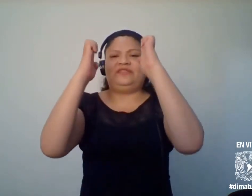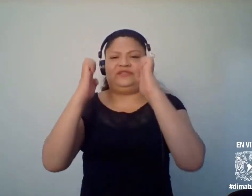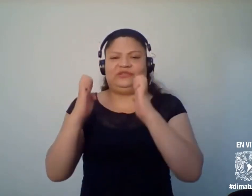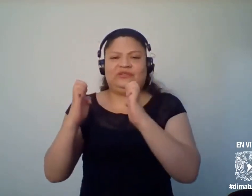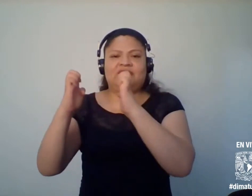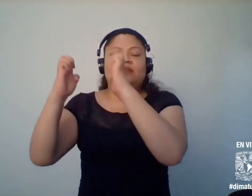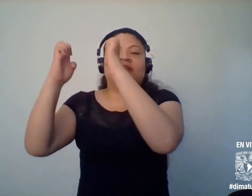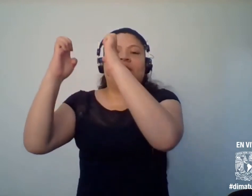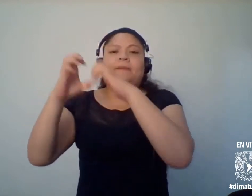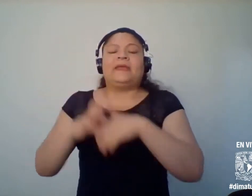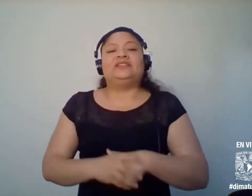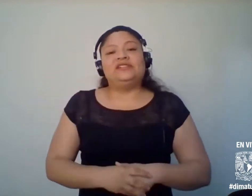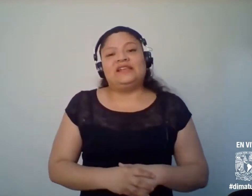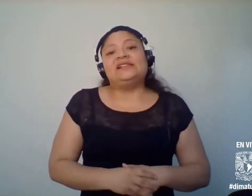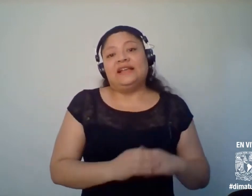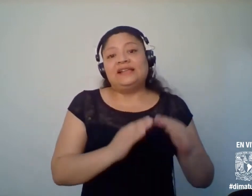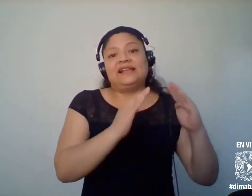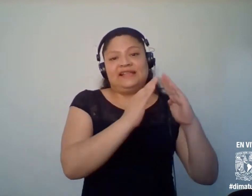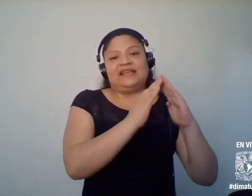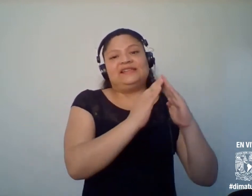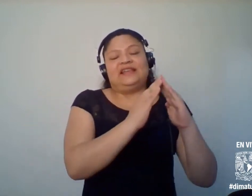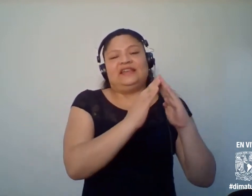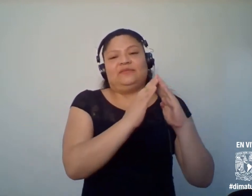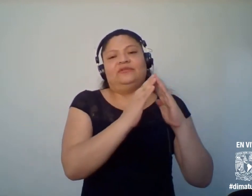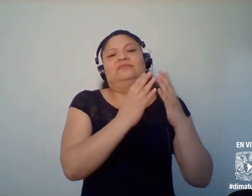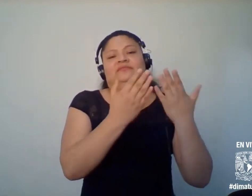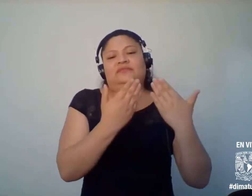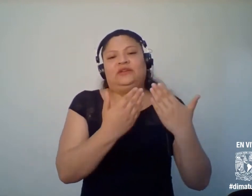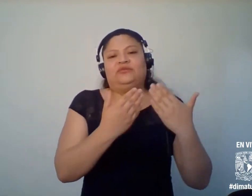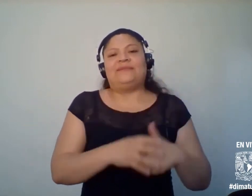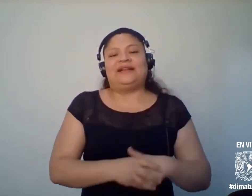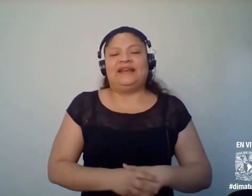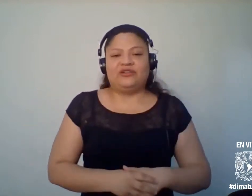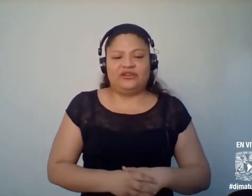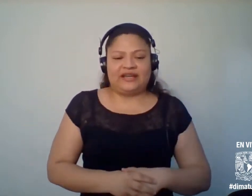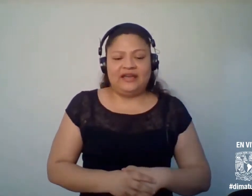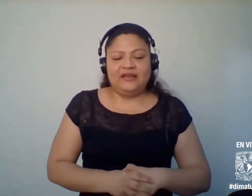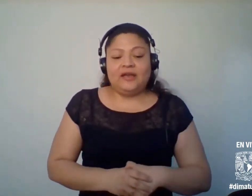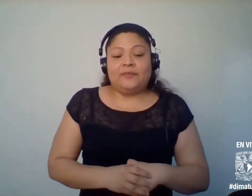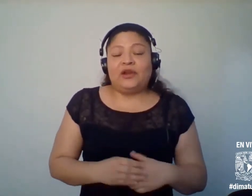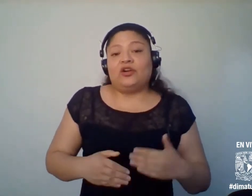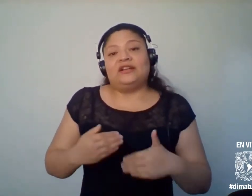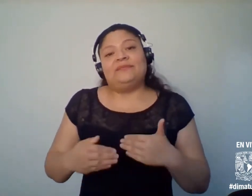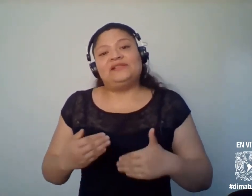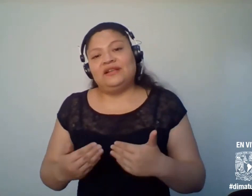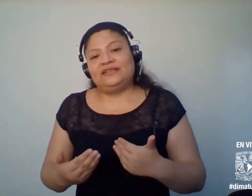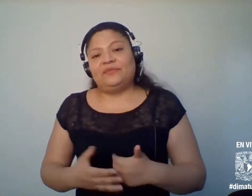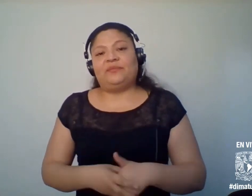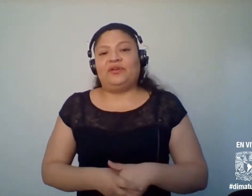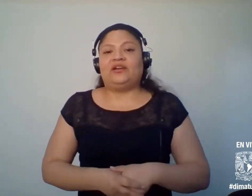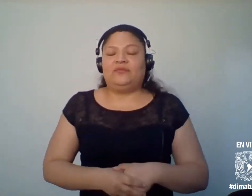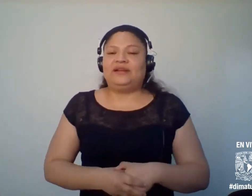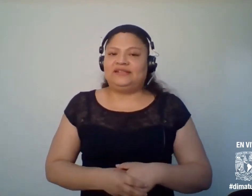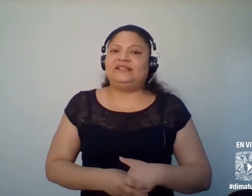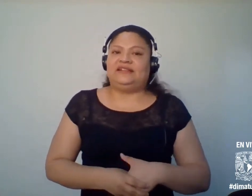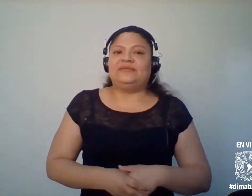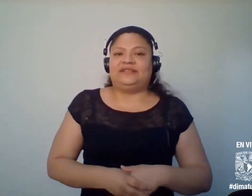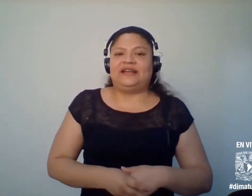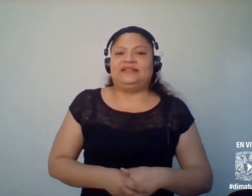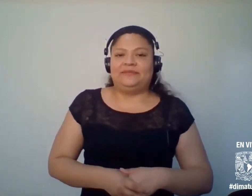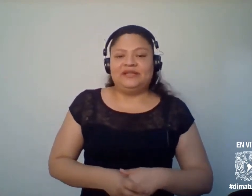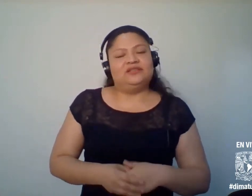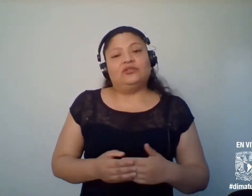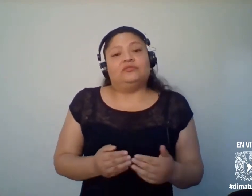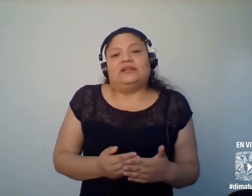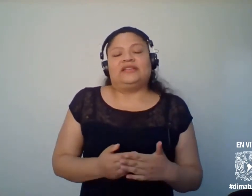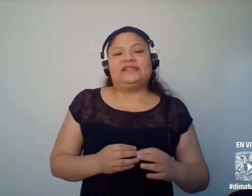como edificios. Entonces, esta seña se derivó de una manera icónica, pero con el paso del tiempo puede convertirse en